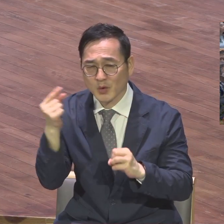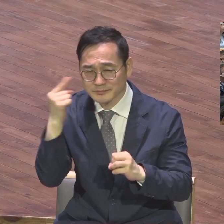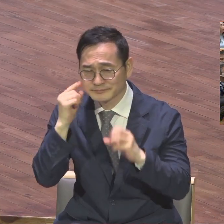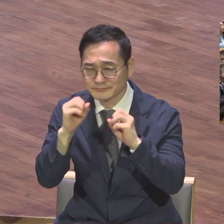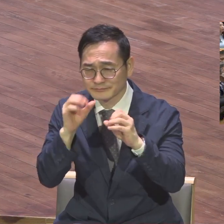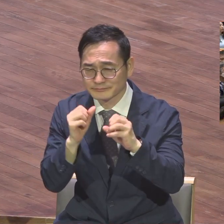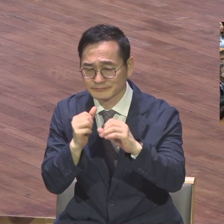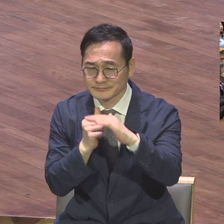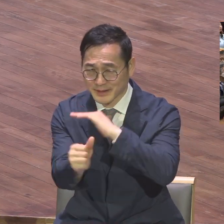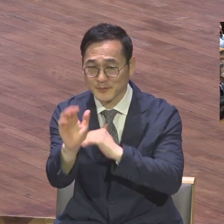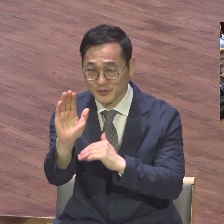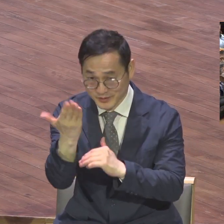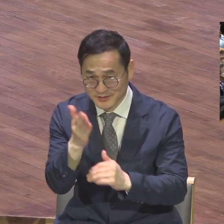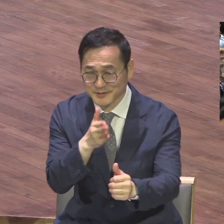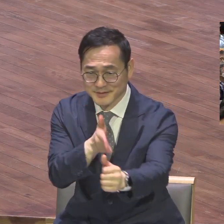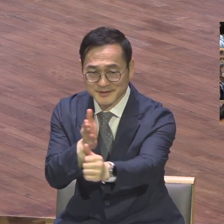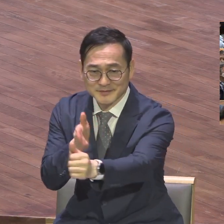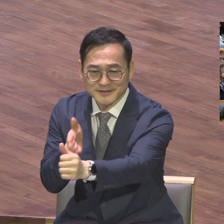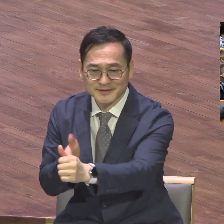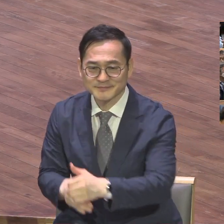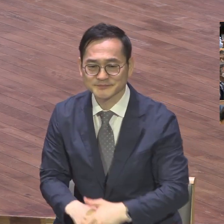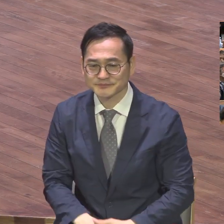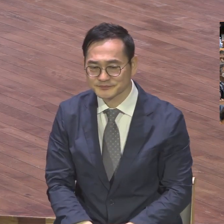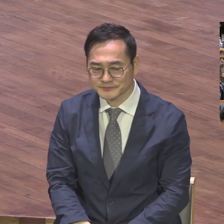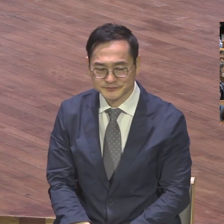축복합니다. 결론입니다.